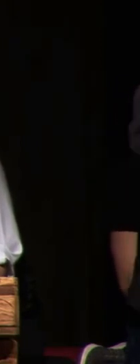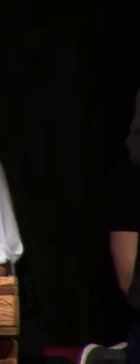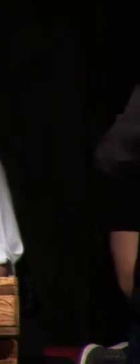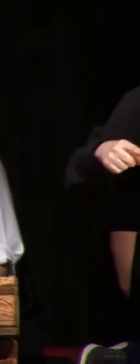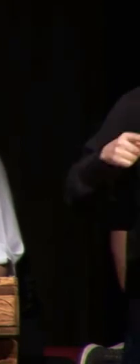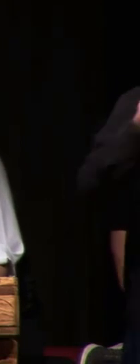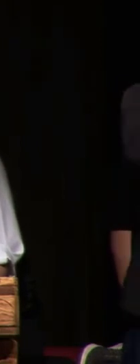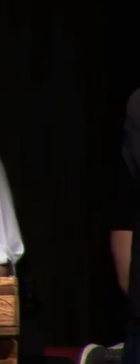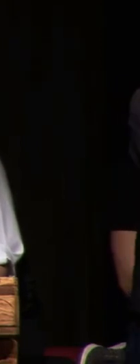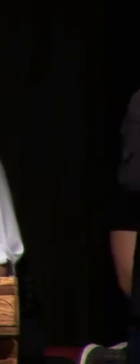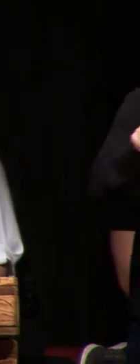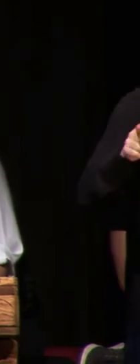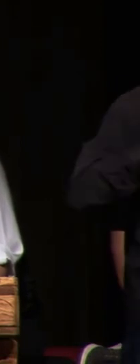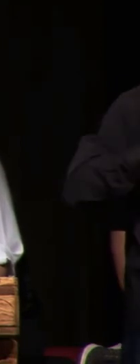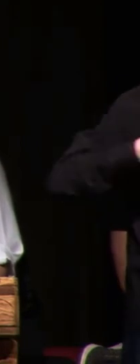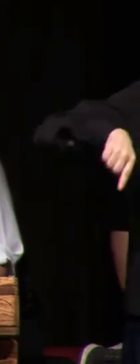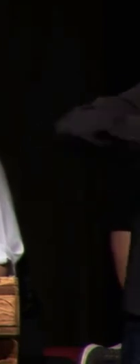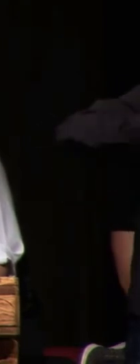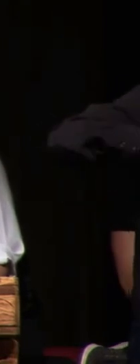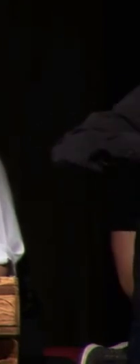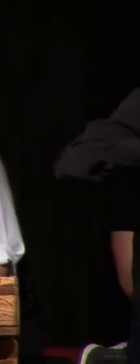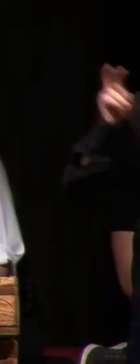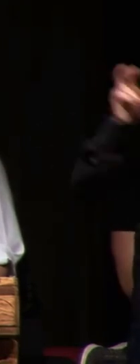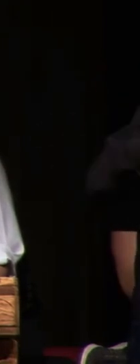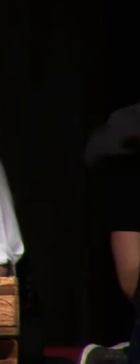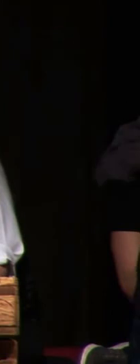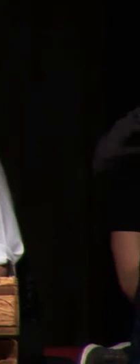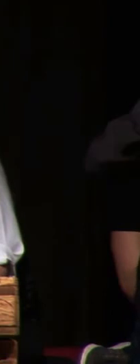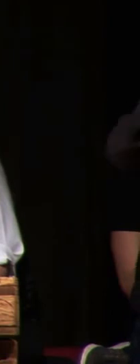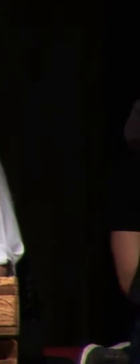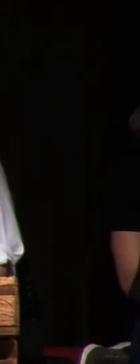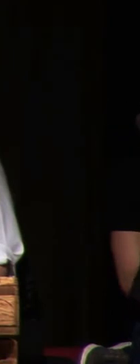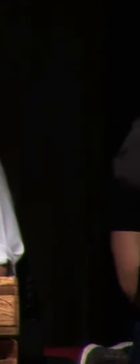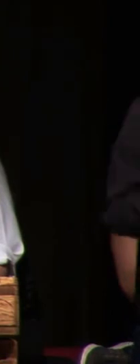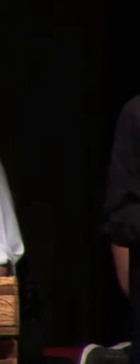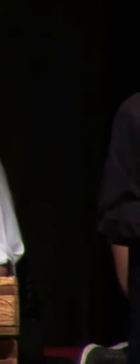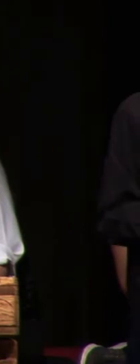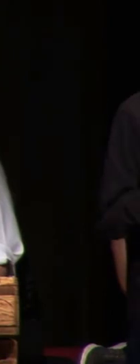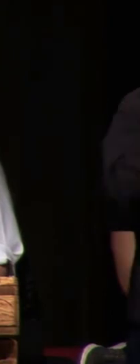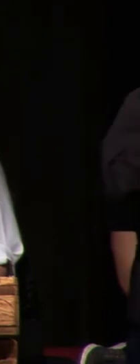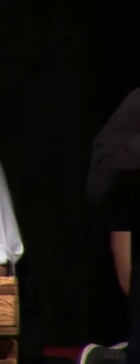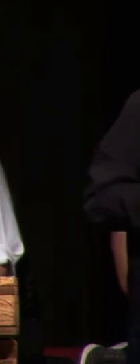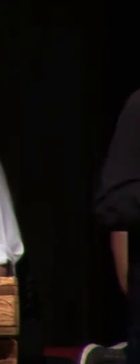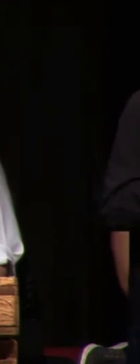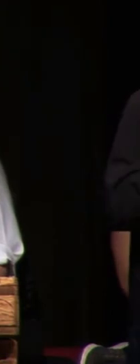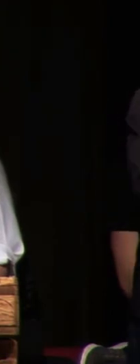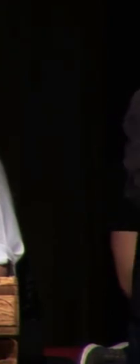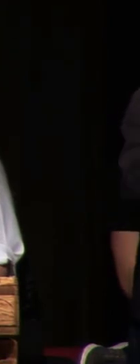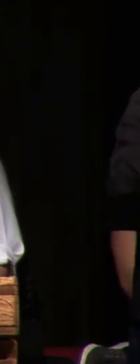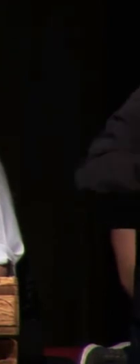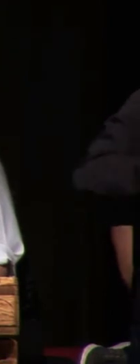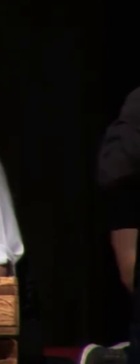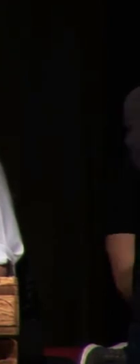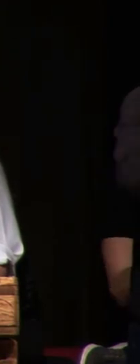la nostra gent, que som nosaltres mateixos, som aquí i som allà. I sabem que això és el que hem de mantenir. La construcció